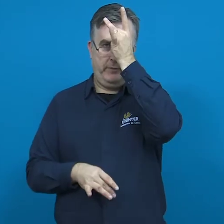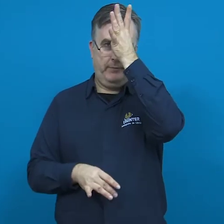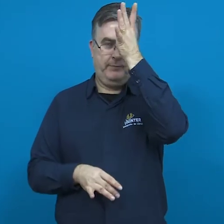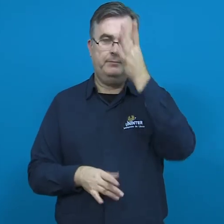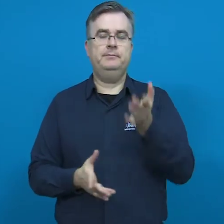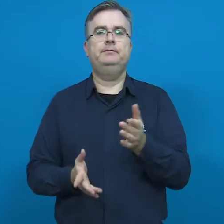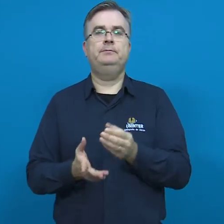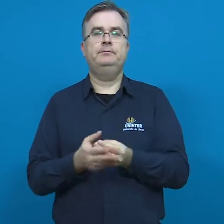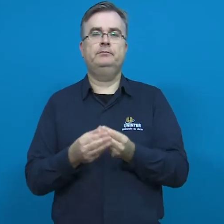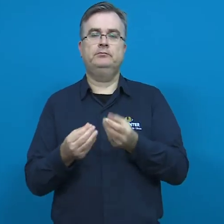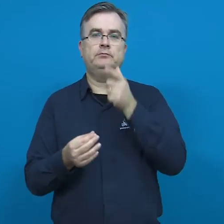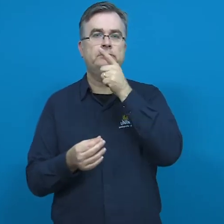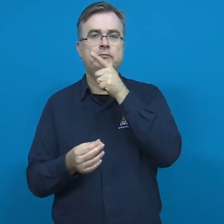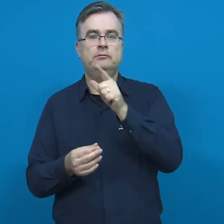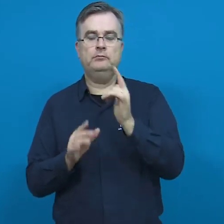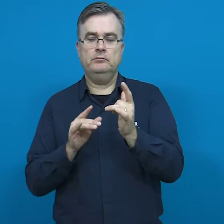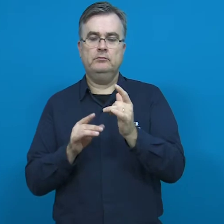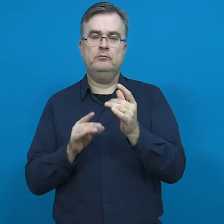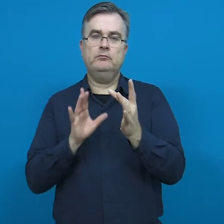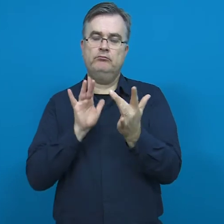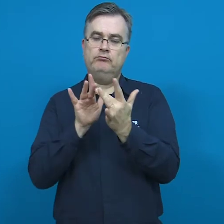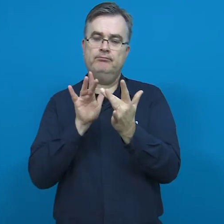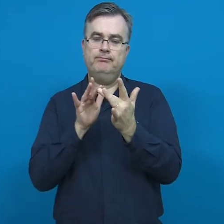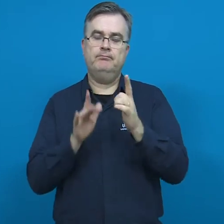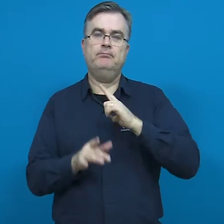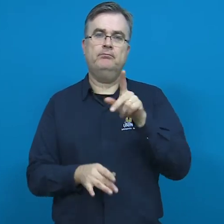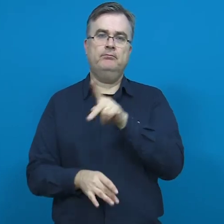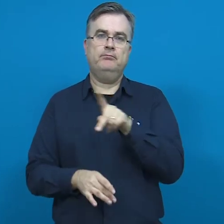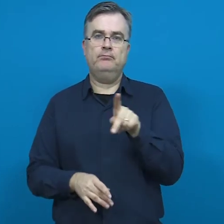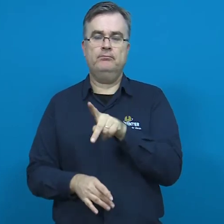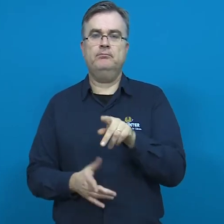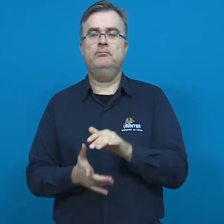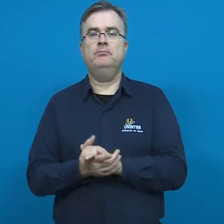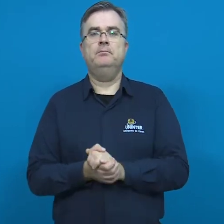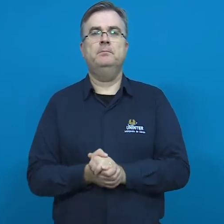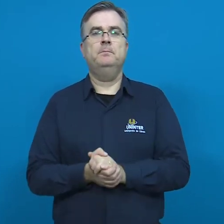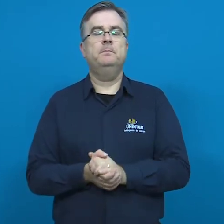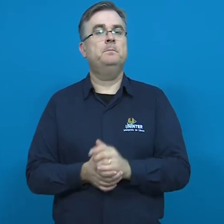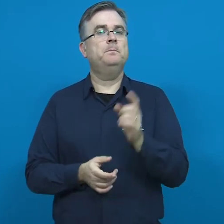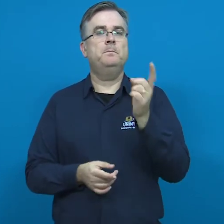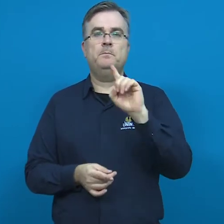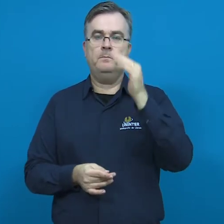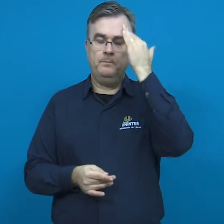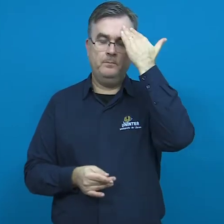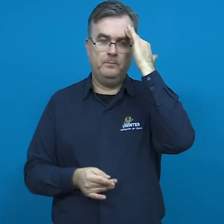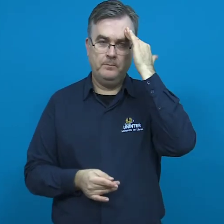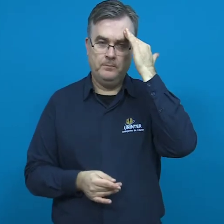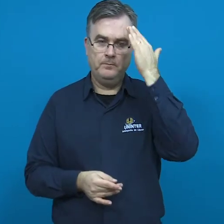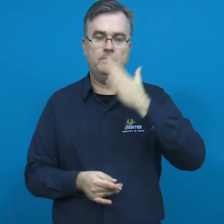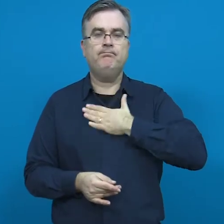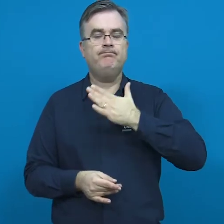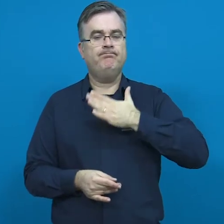mais fáceis, né, de conseguir esse contato, tem professores que, né,